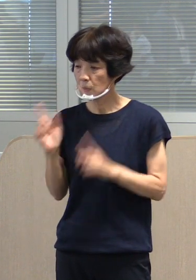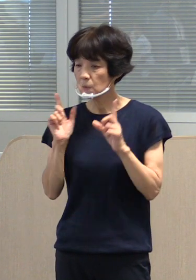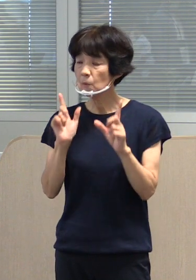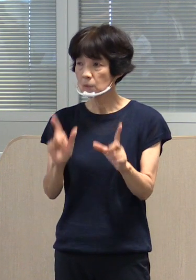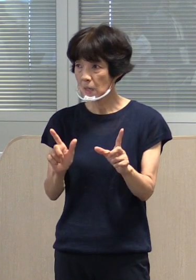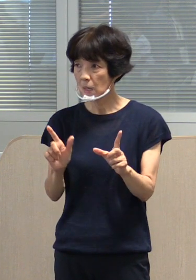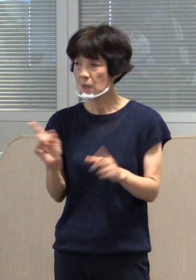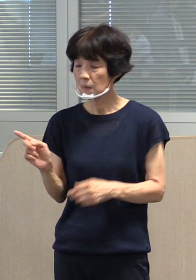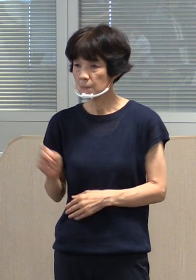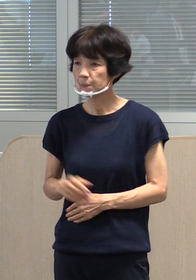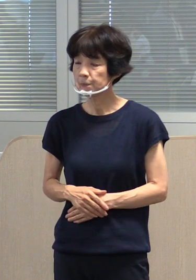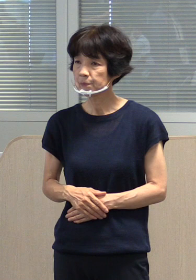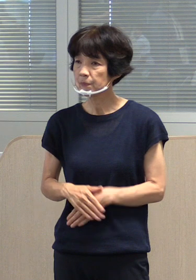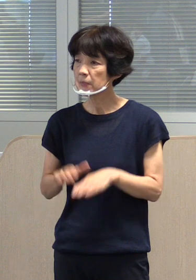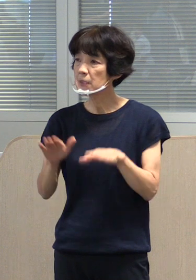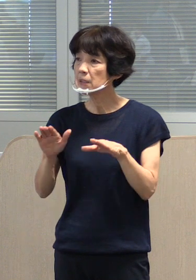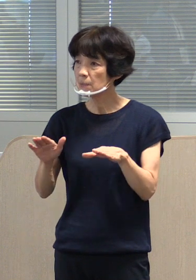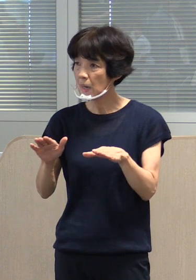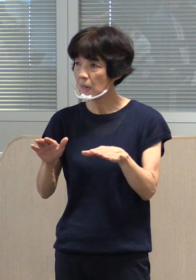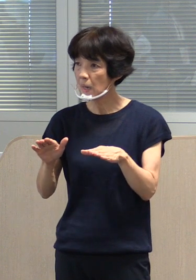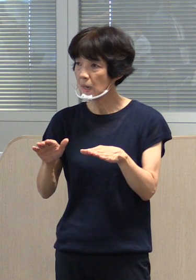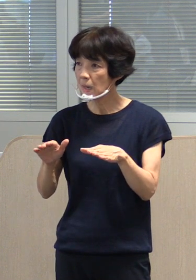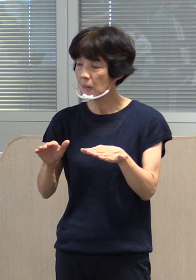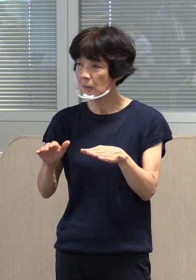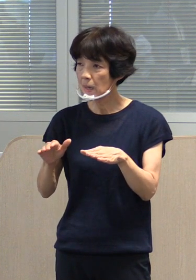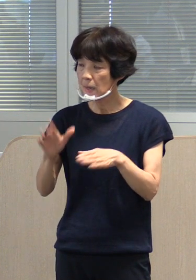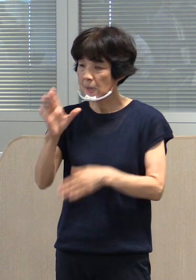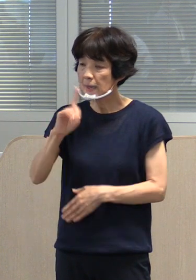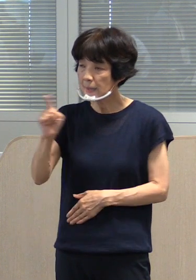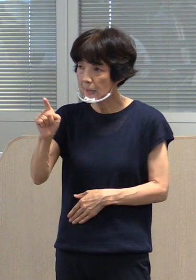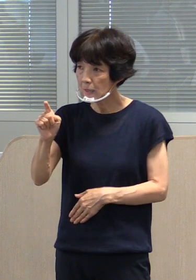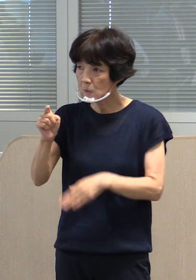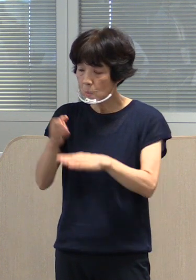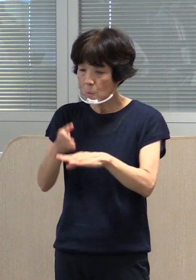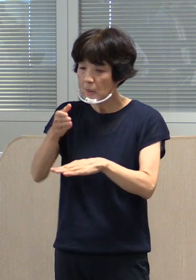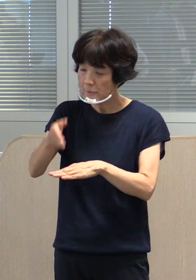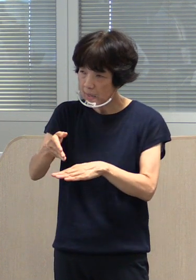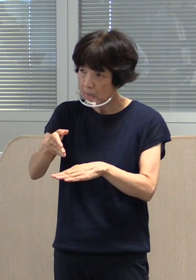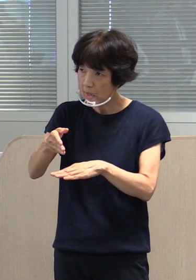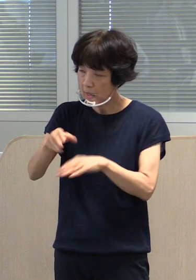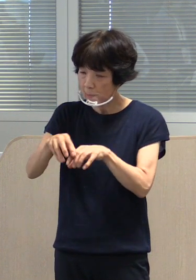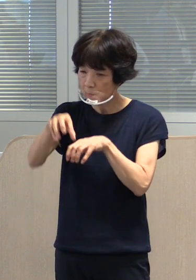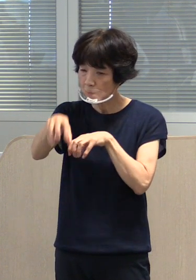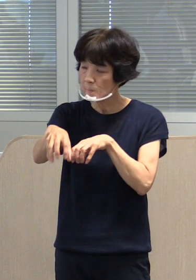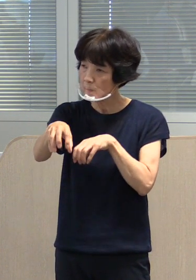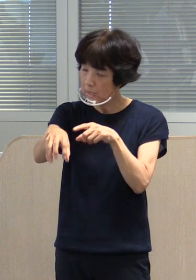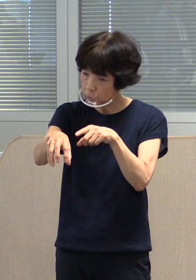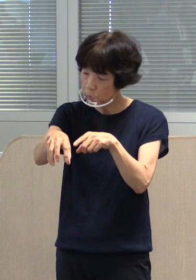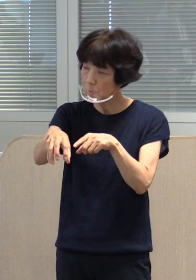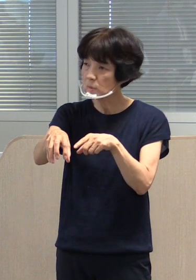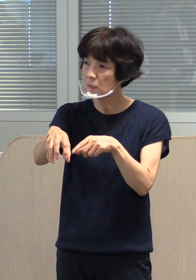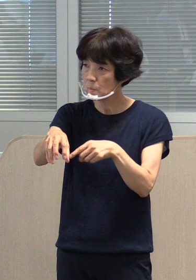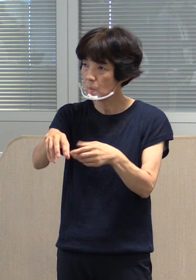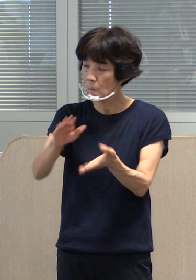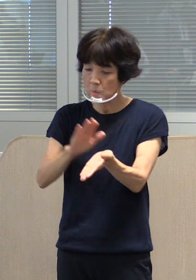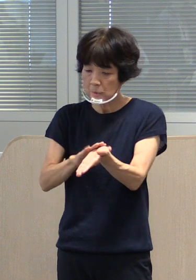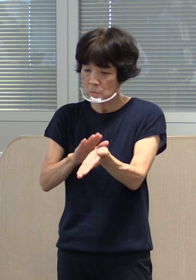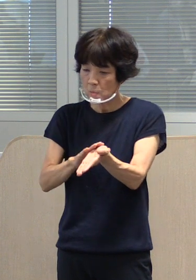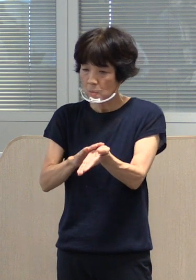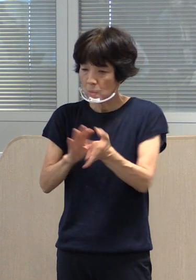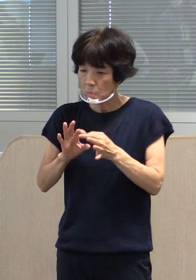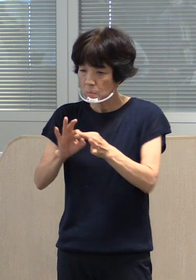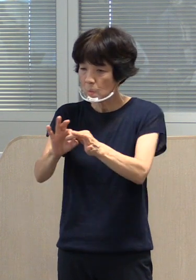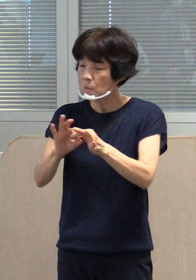まあ、県域をね越えて、そこの余裕はね、まあ、医療機関同士で